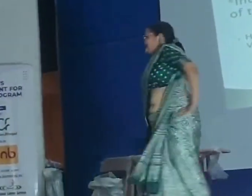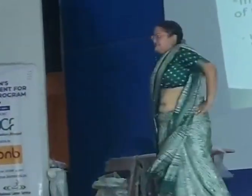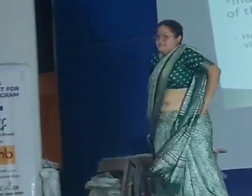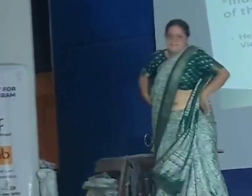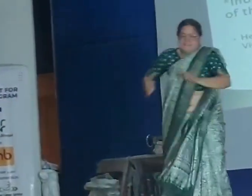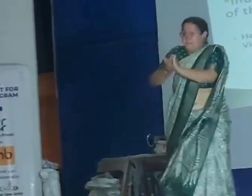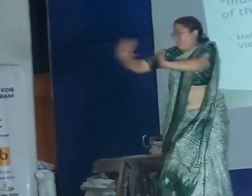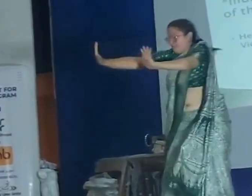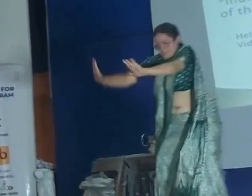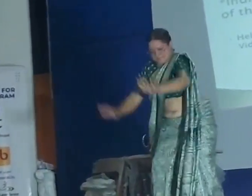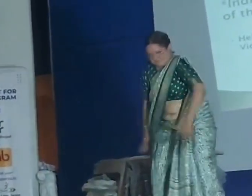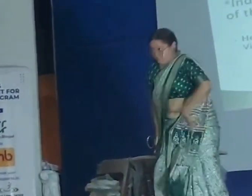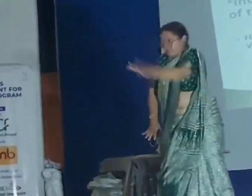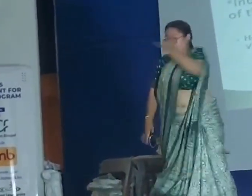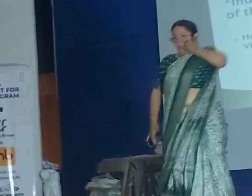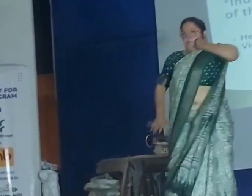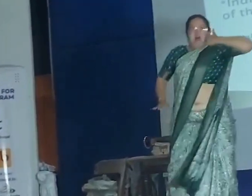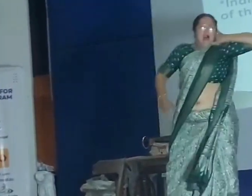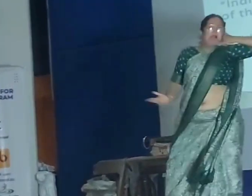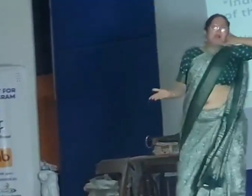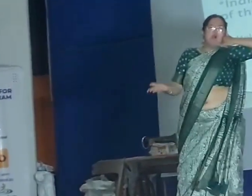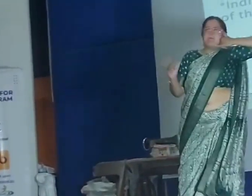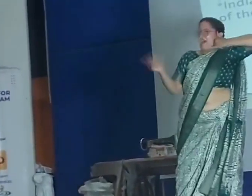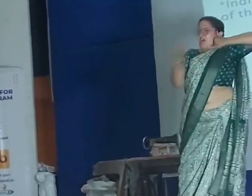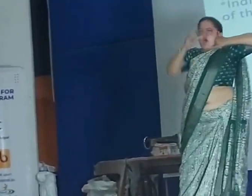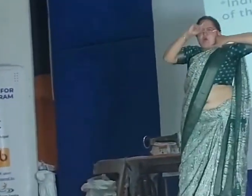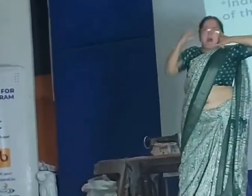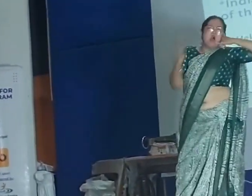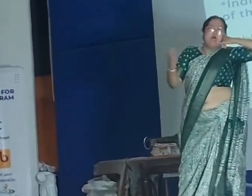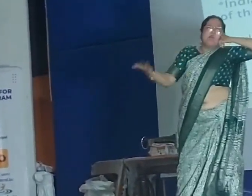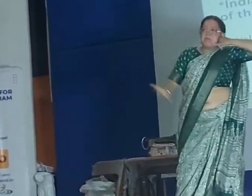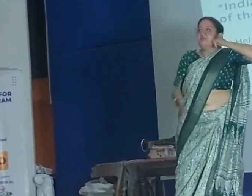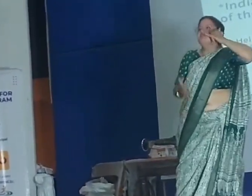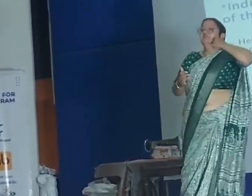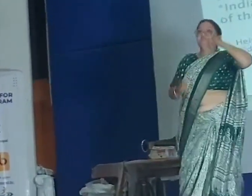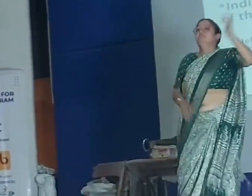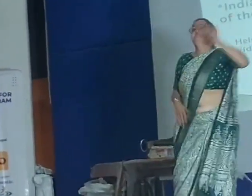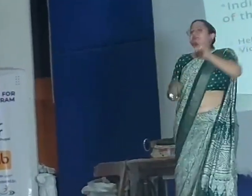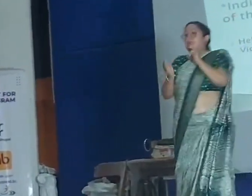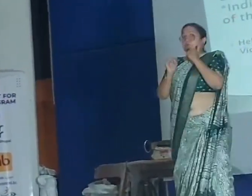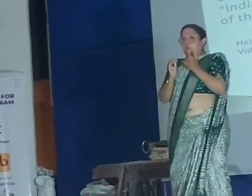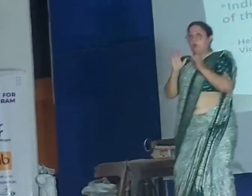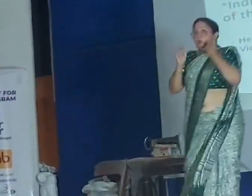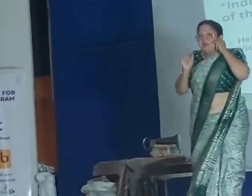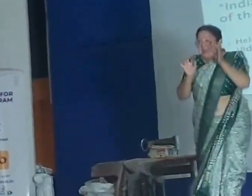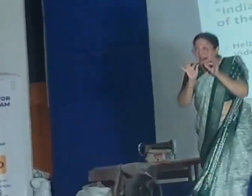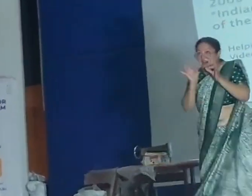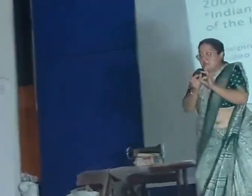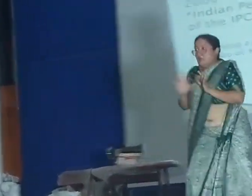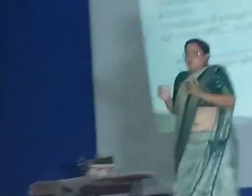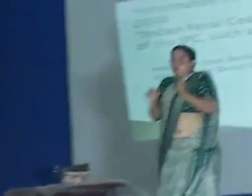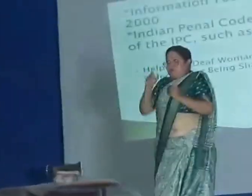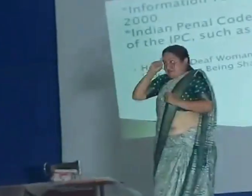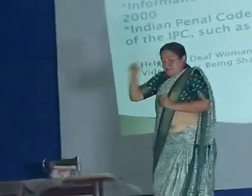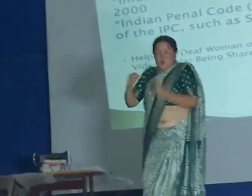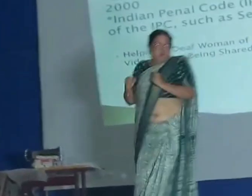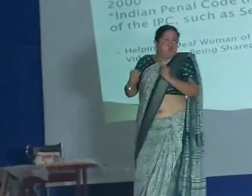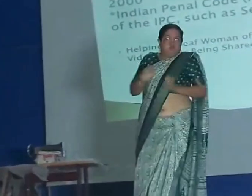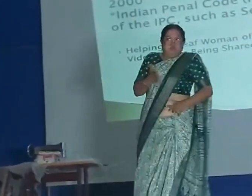क्या उनके लिए एक इंटरप्रेटर सफिशियंट किया, इनफ है, बहुत काफी है क्या? तो उन्हें कॉल किया नहीं नहीं नहीं नहीं, फिर इंटरप्रेटर ने बोला यार ये प्रीति